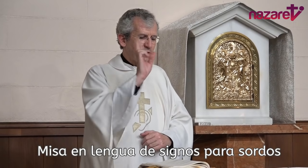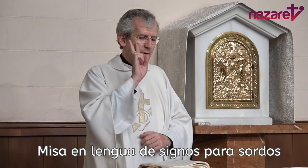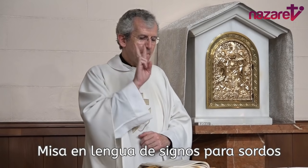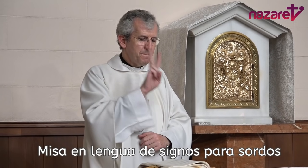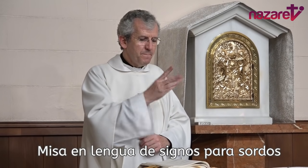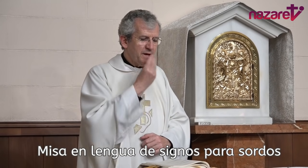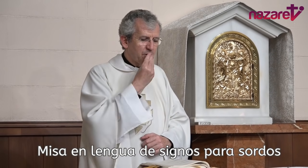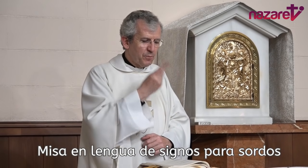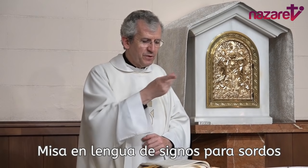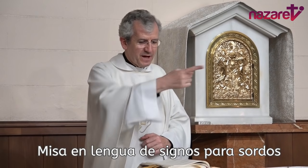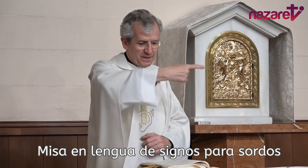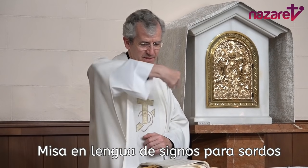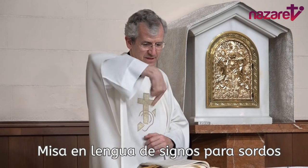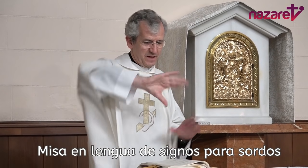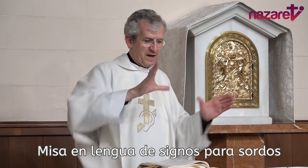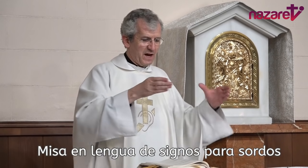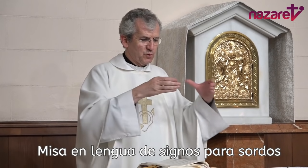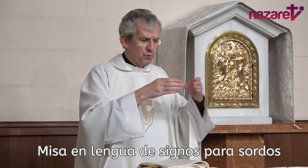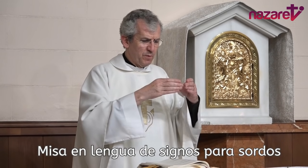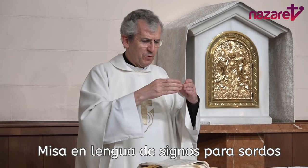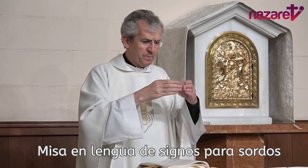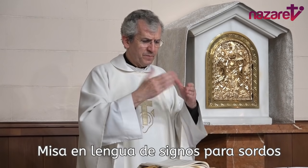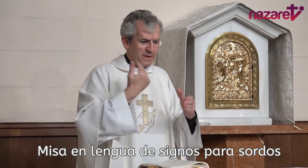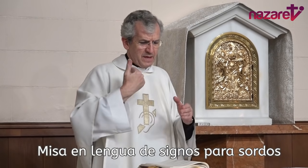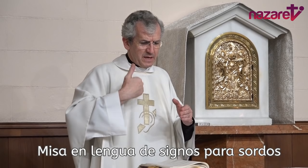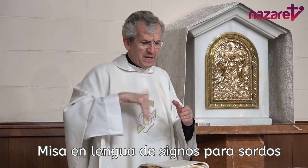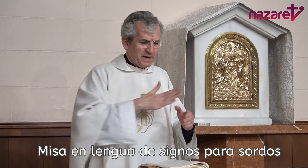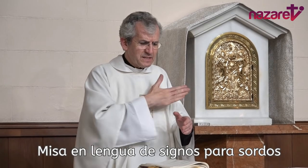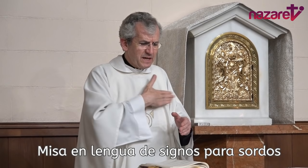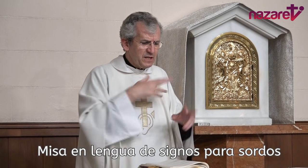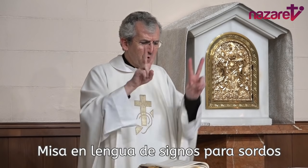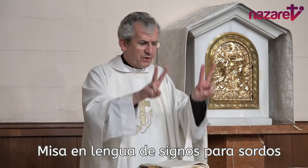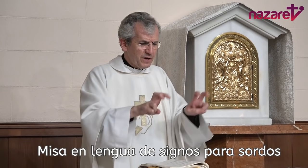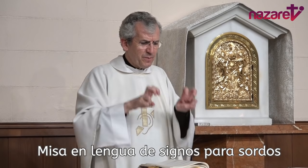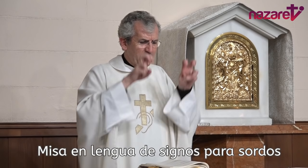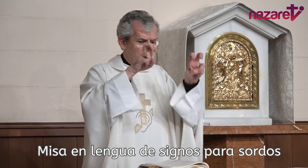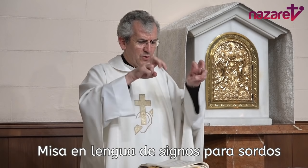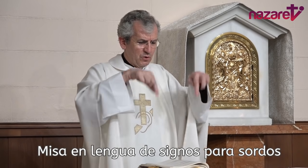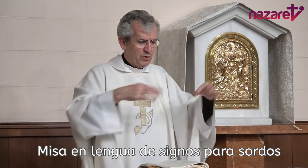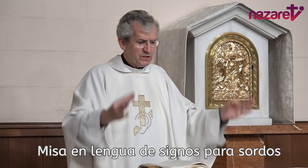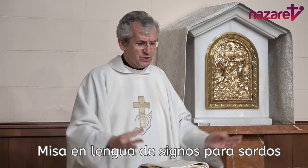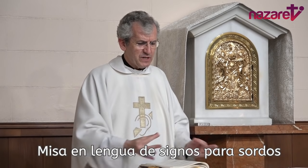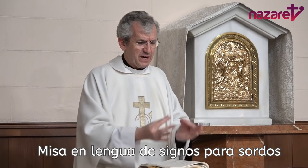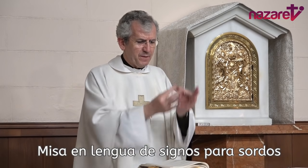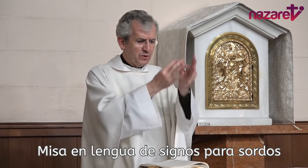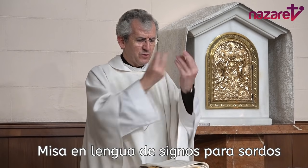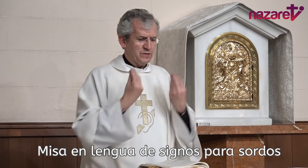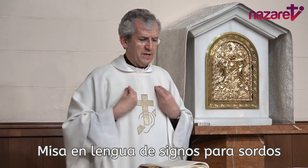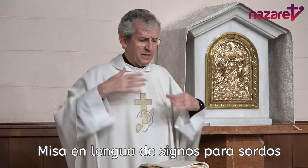Señor, mira con bondad a tu pueblo, y ya que has querido renovarlo con estos sacramentos